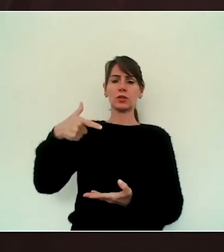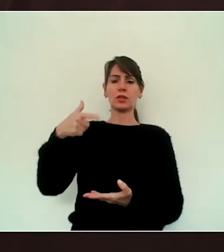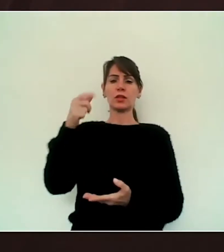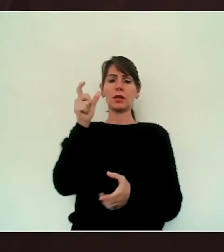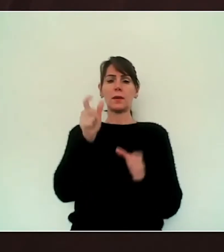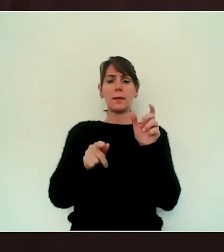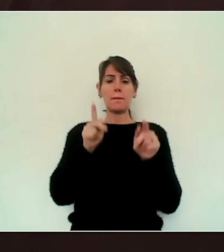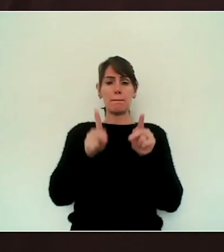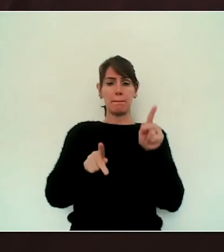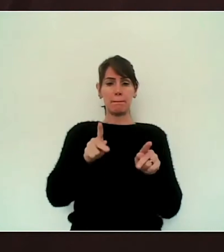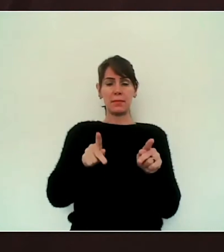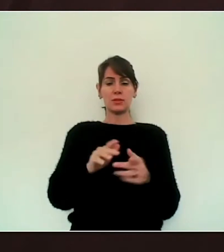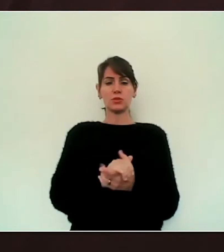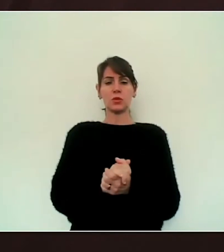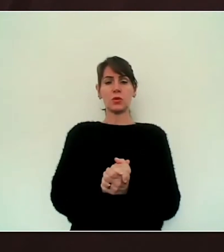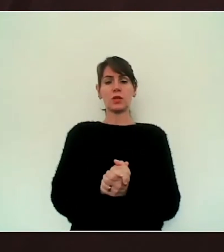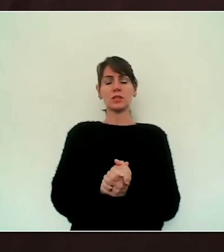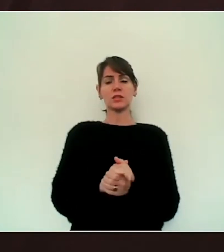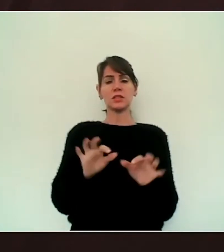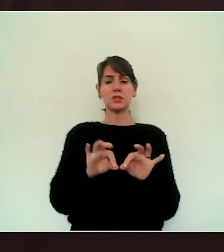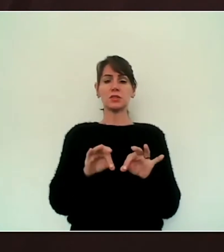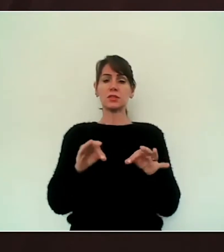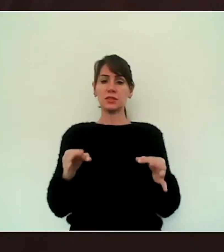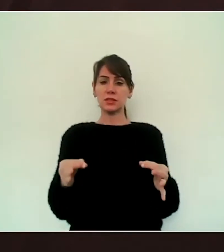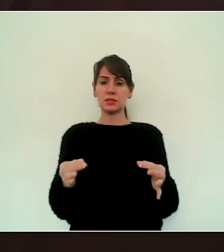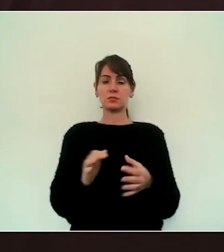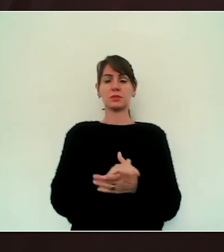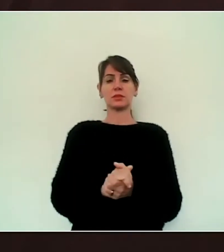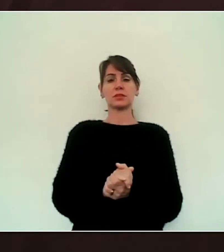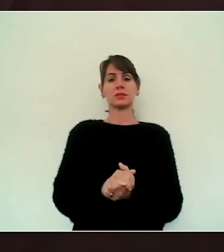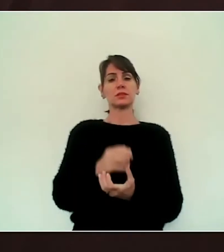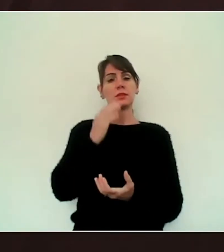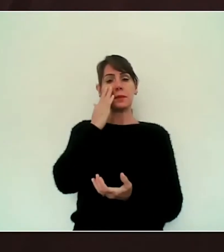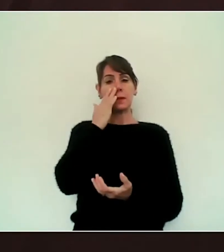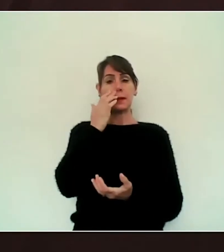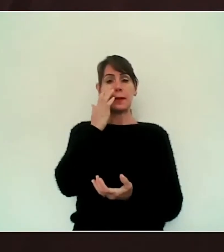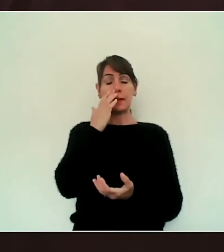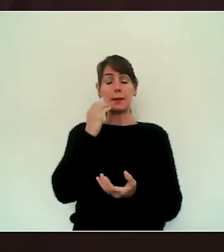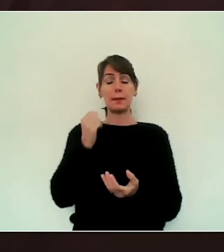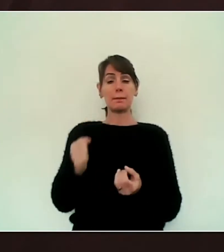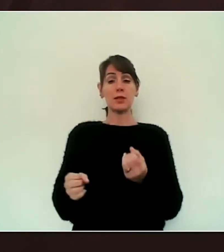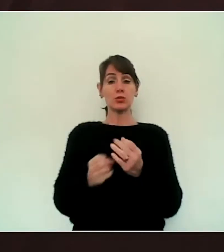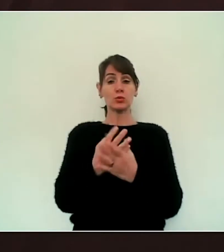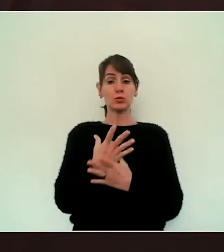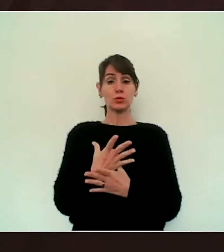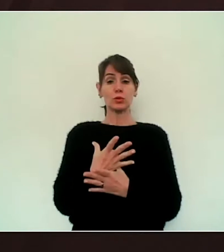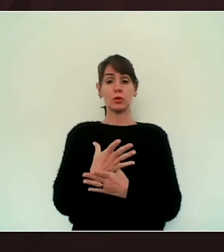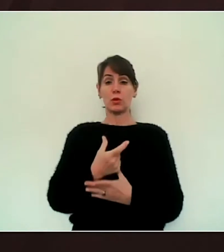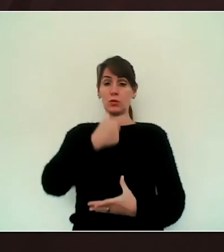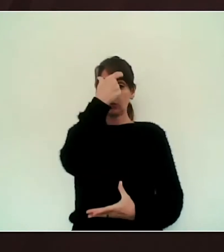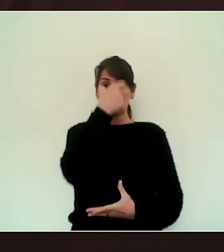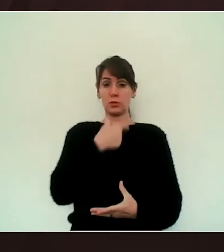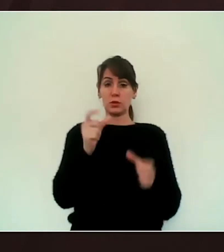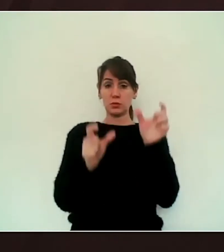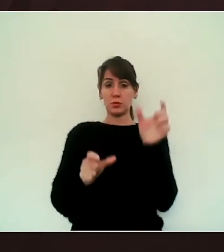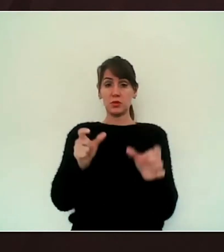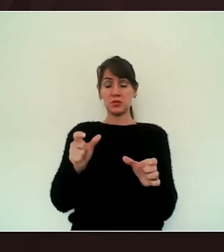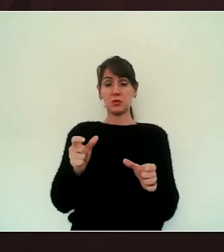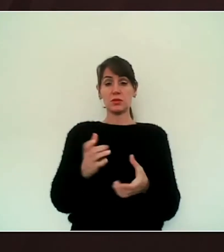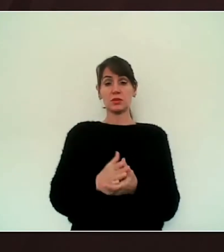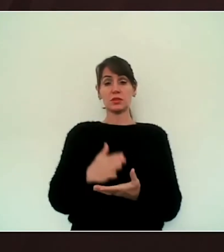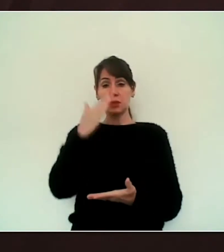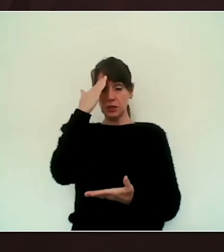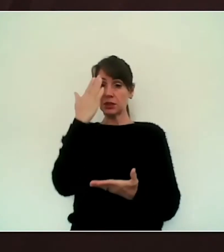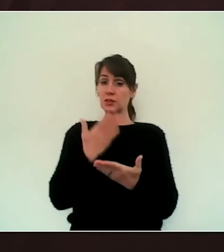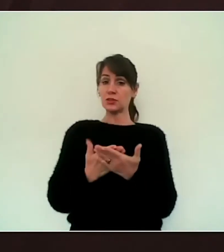classe especial, né, que tem prevalência sobre o